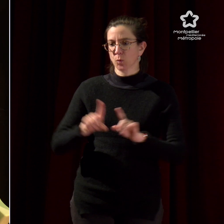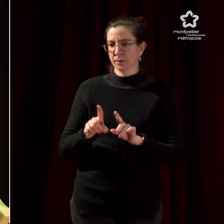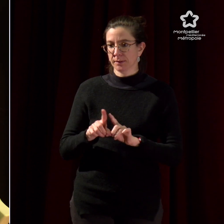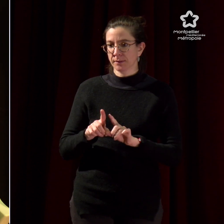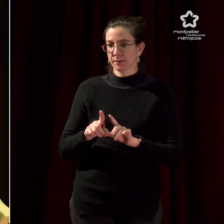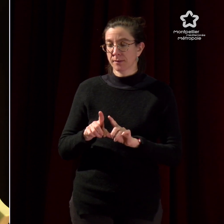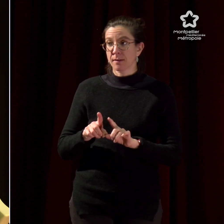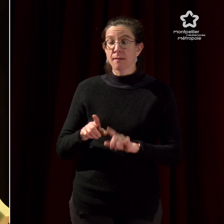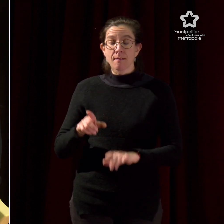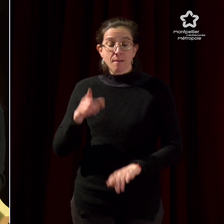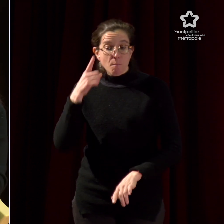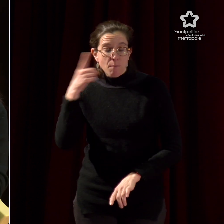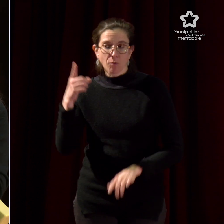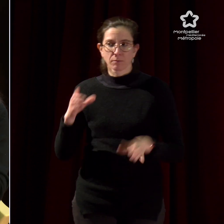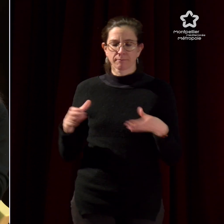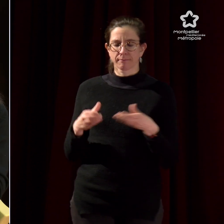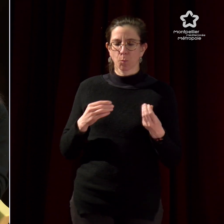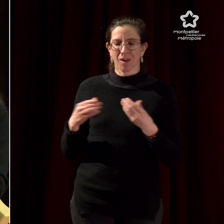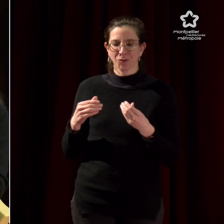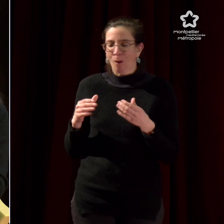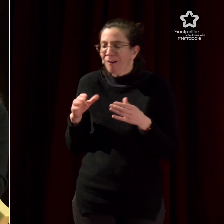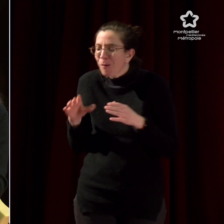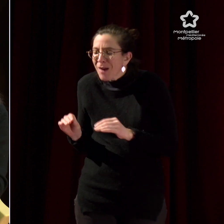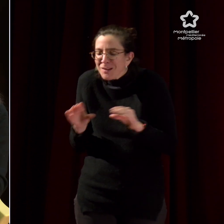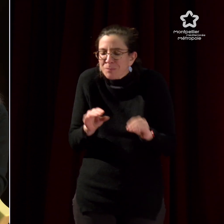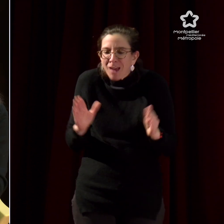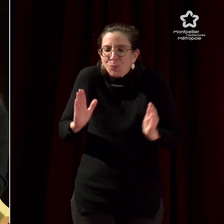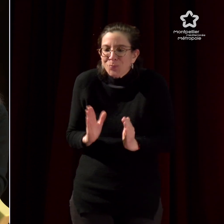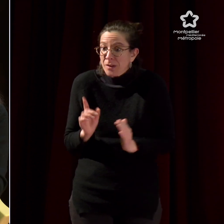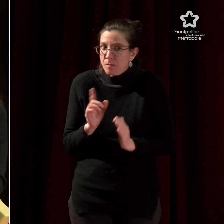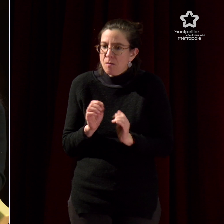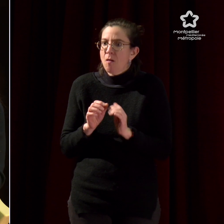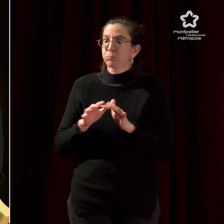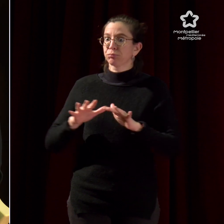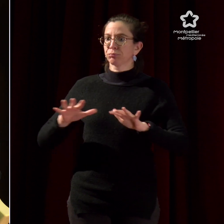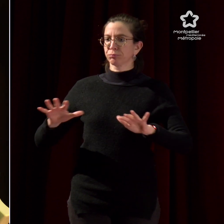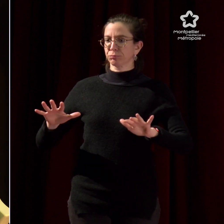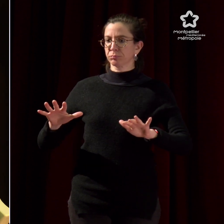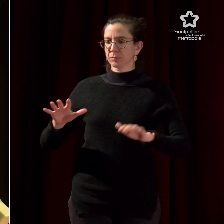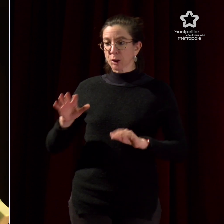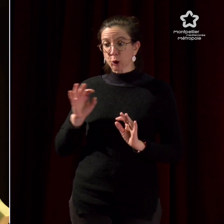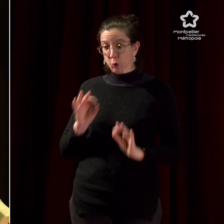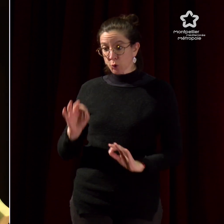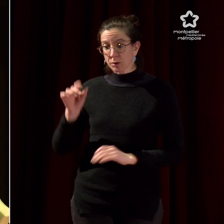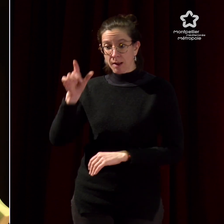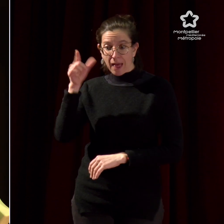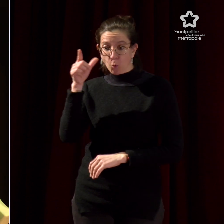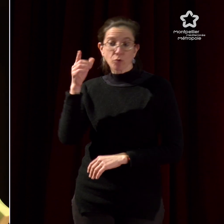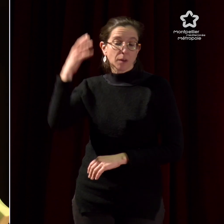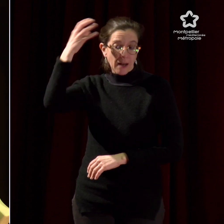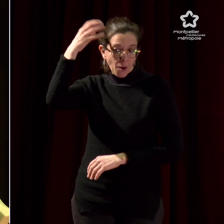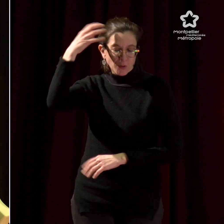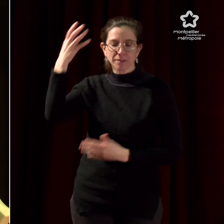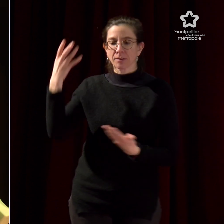grande. Et le fait de trouver une dent qui serait denisovienne au Laos, ça va bien dans